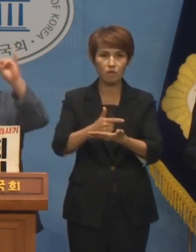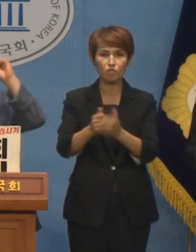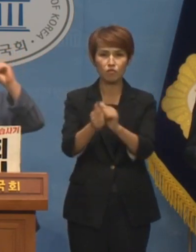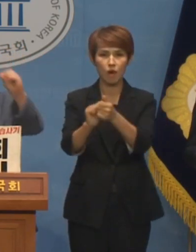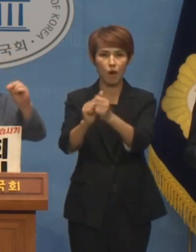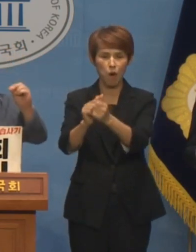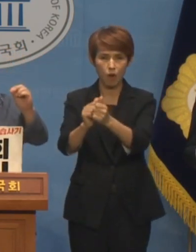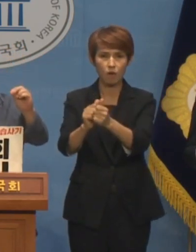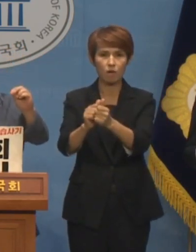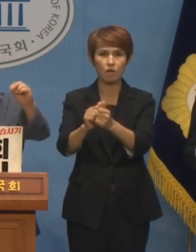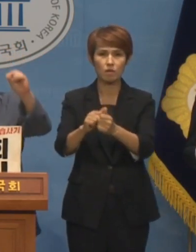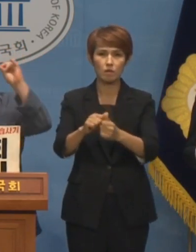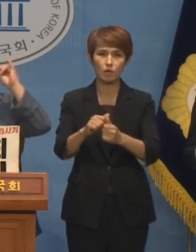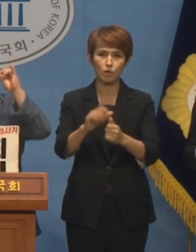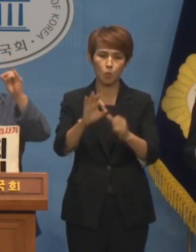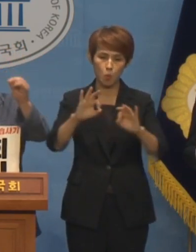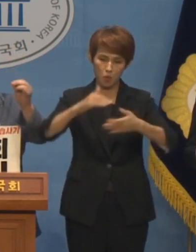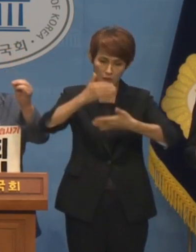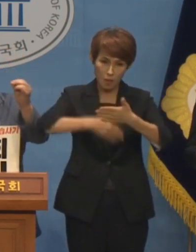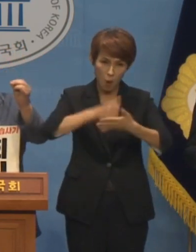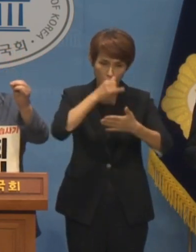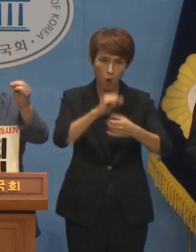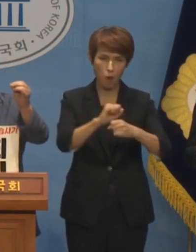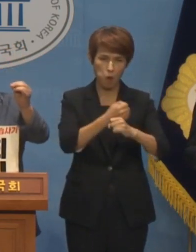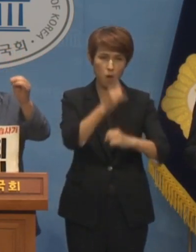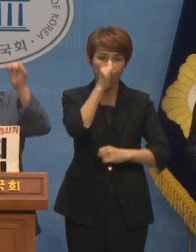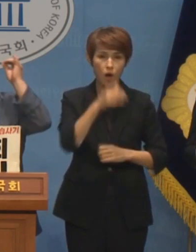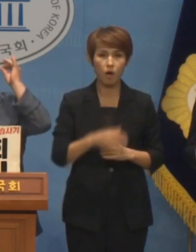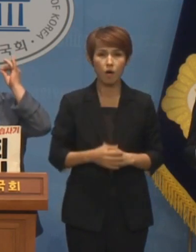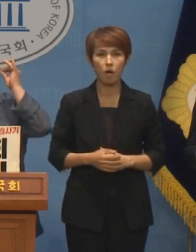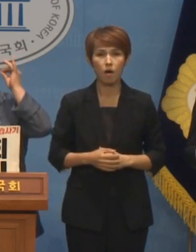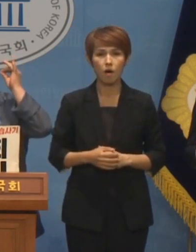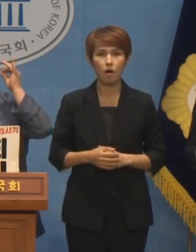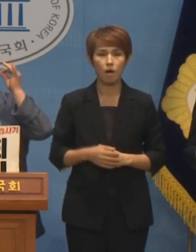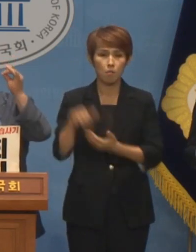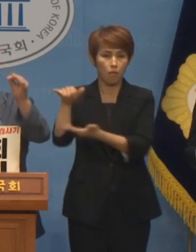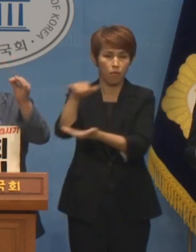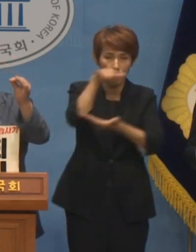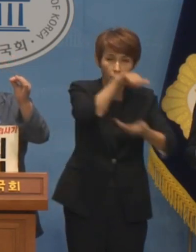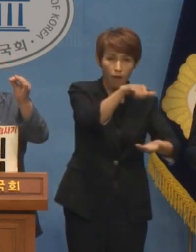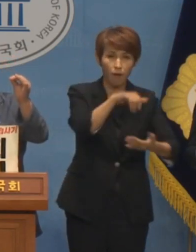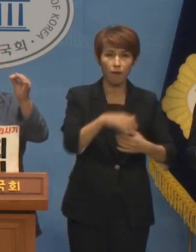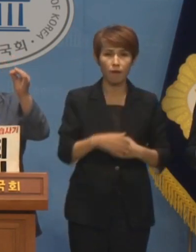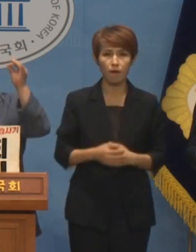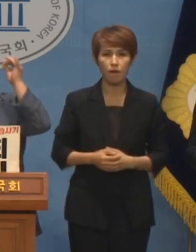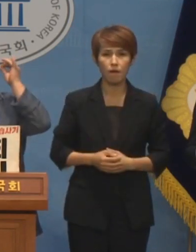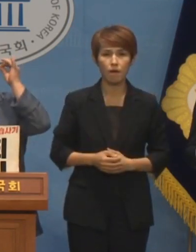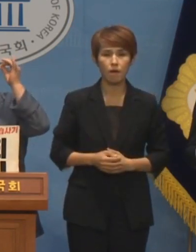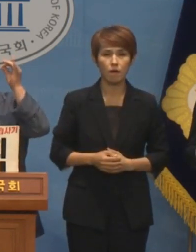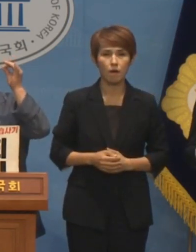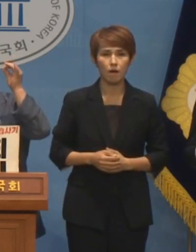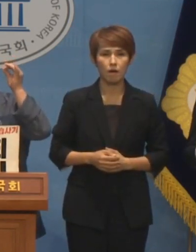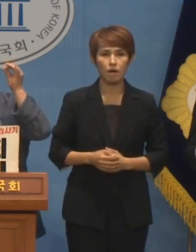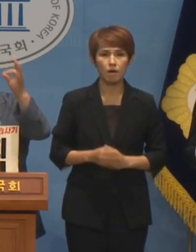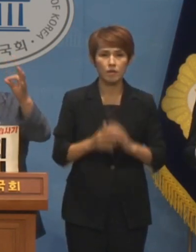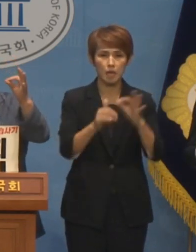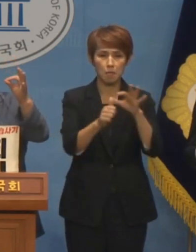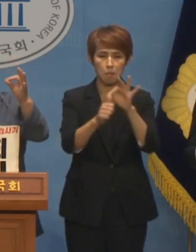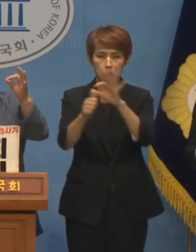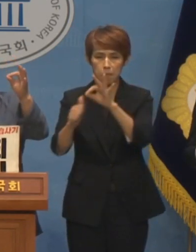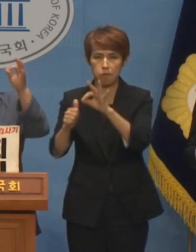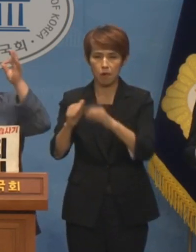조작, 잔고 조작, 고속도로 조작, 명품백 뇌물수수 사건, 인사 개입